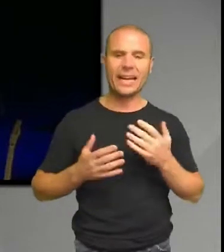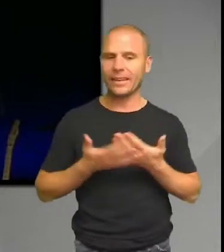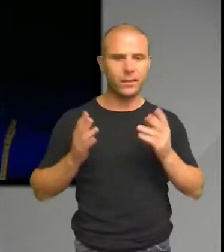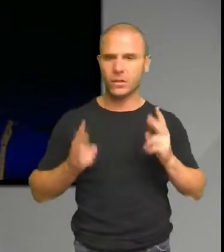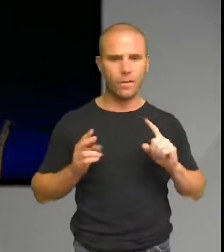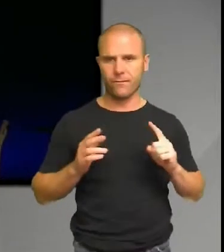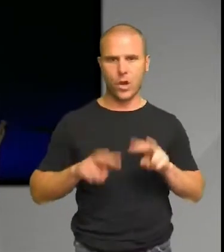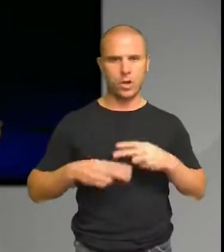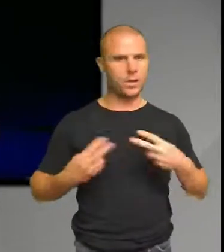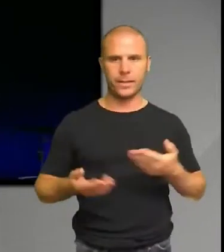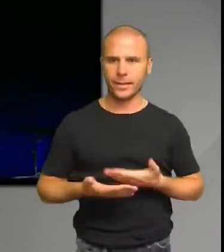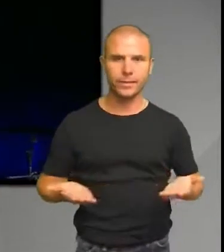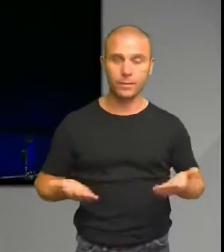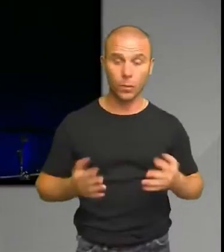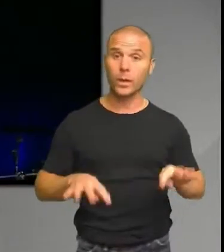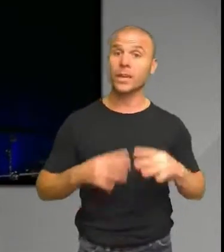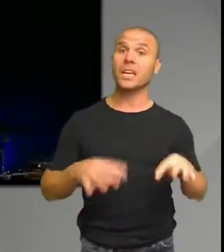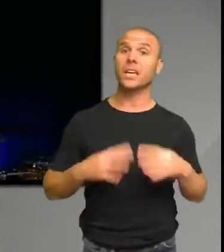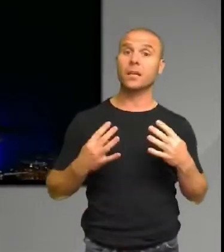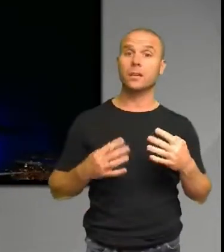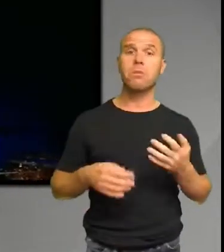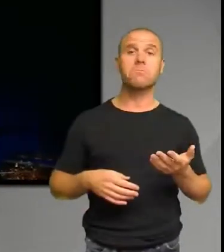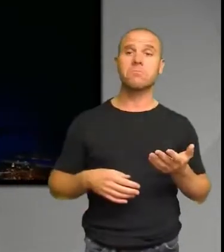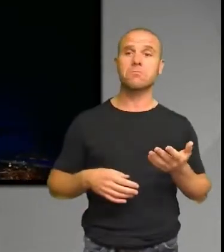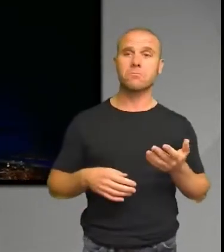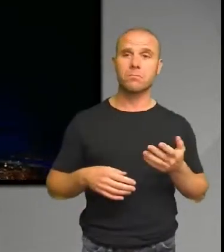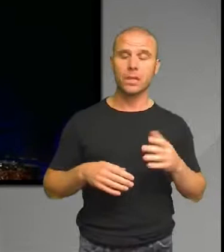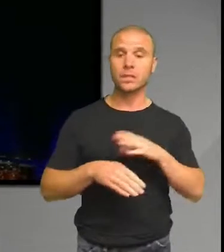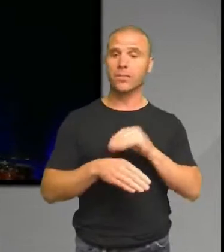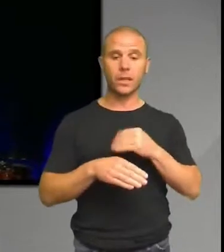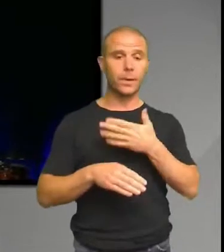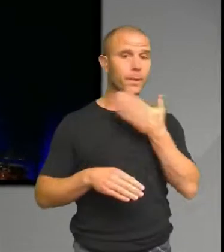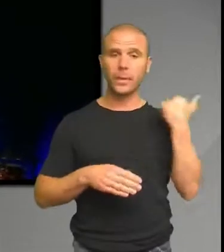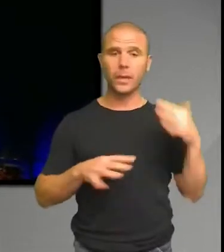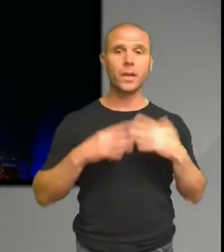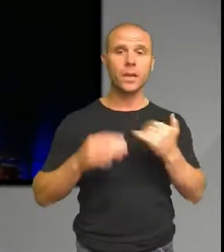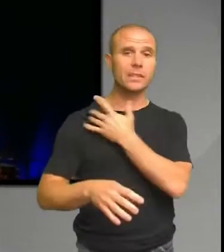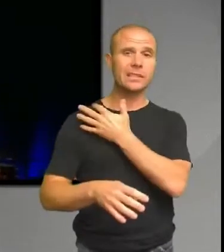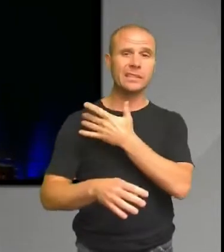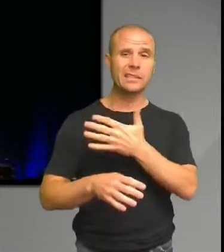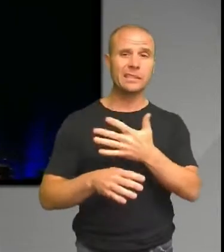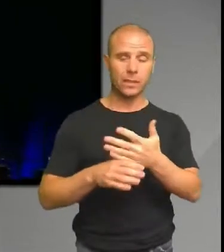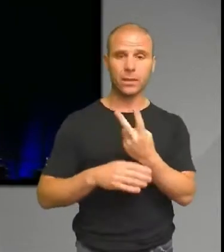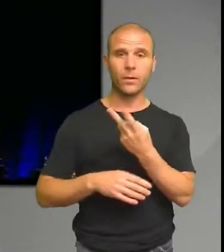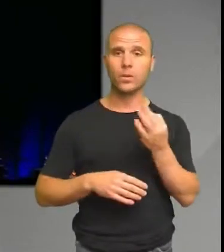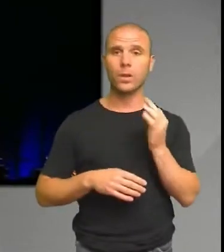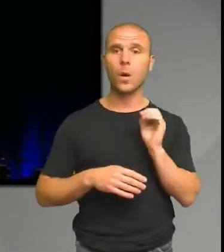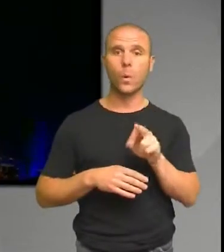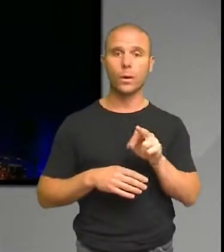Sverige. Och krig, ja, i Sverige har det faktiskt inte varit krig på mer än 200 år.